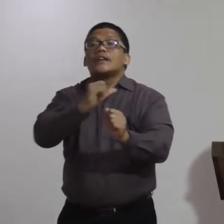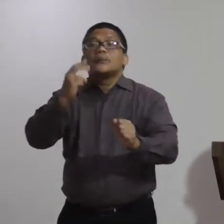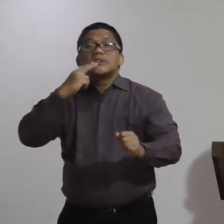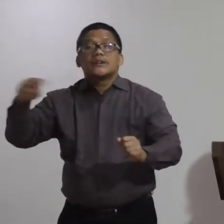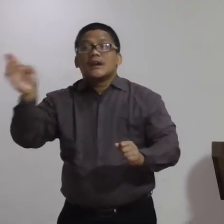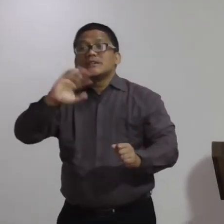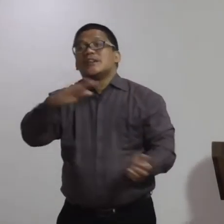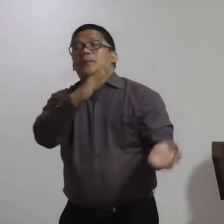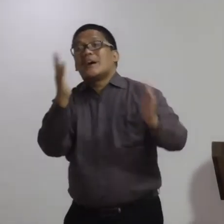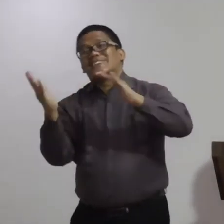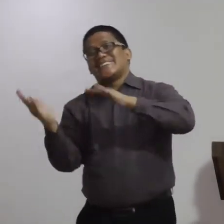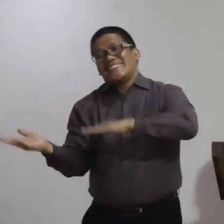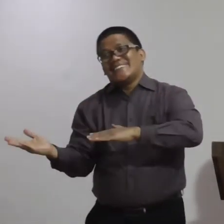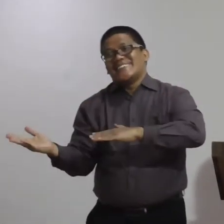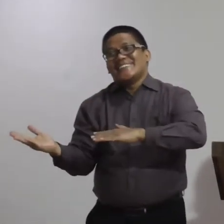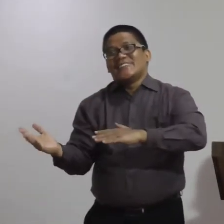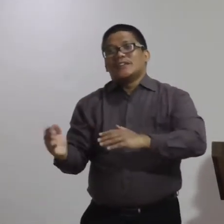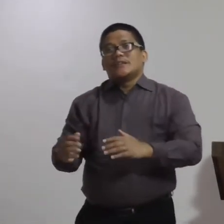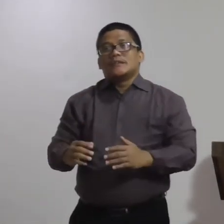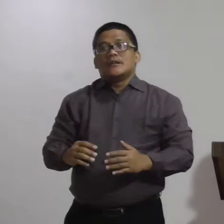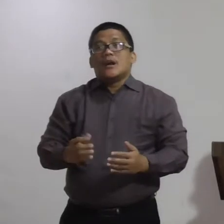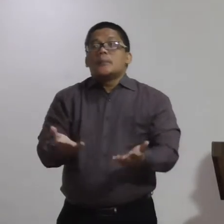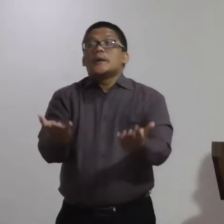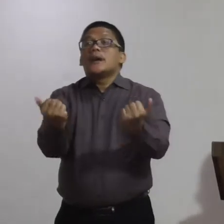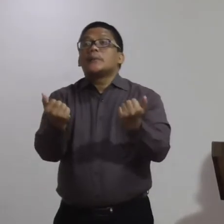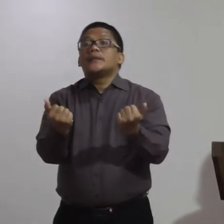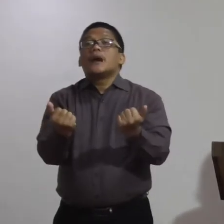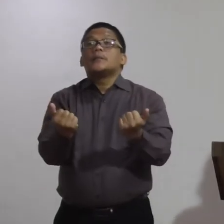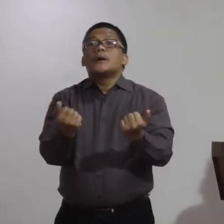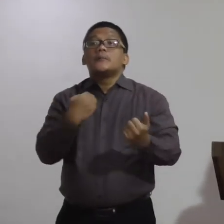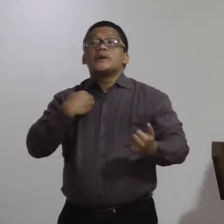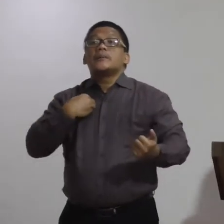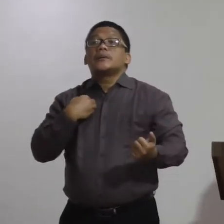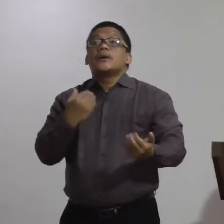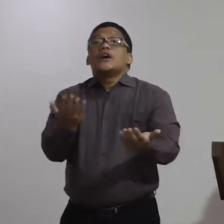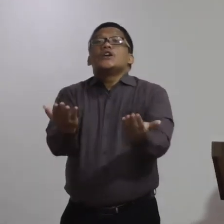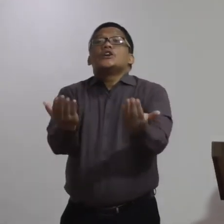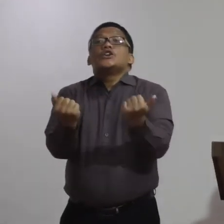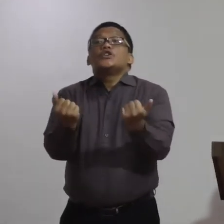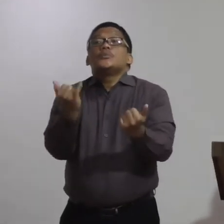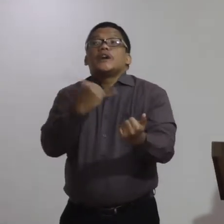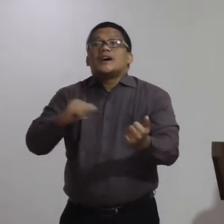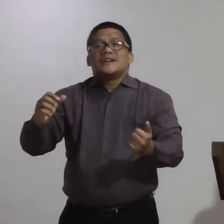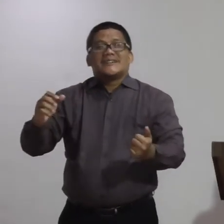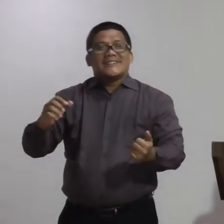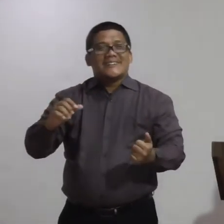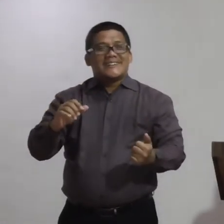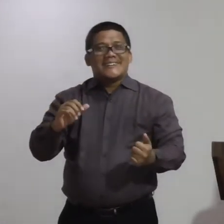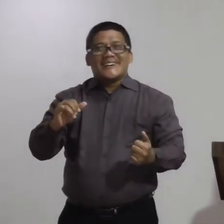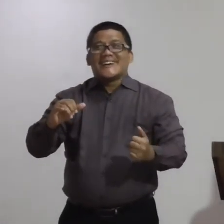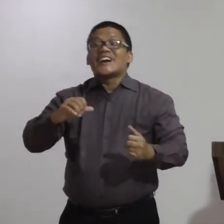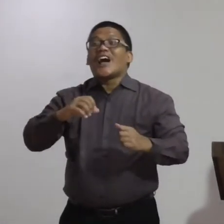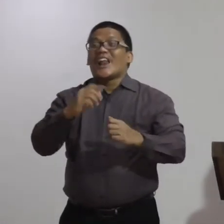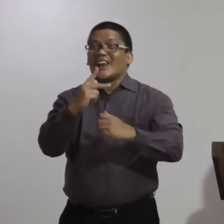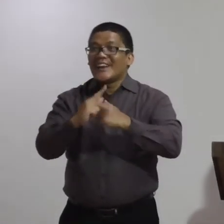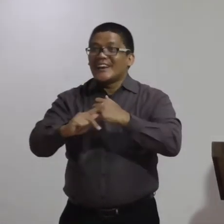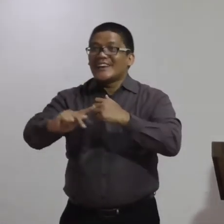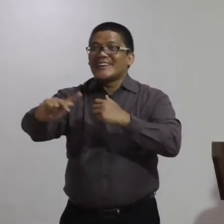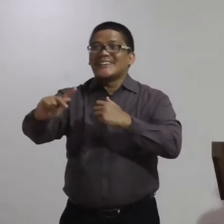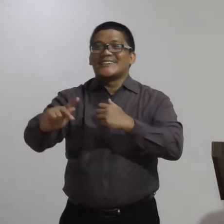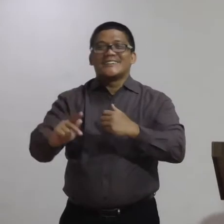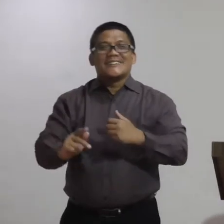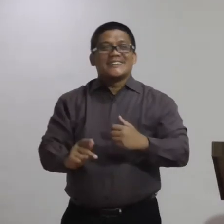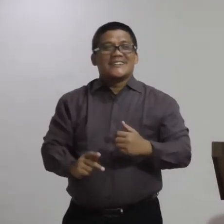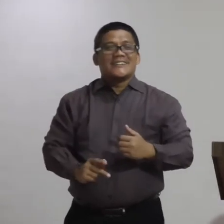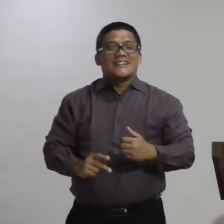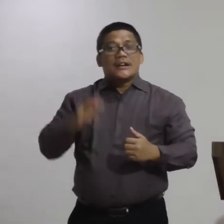tidak binasa, melainkan beroleh hidup yang kekal. Nah, ini Dia lakukan, Bapa lakukan melalui Yesus